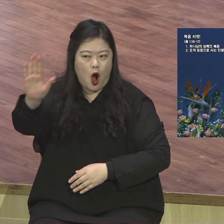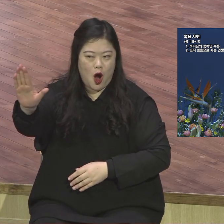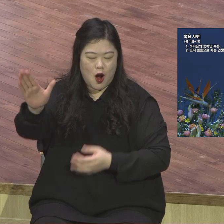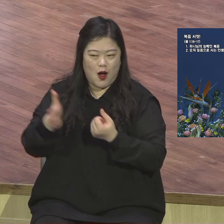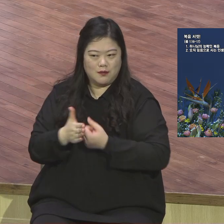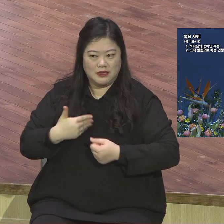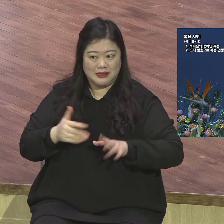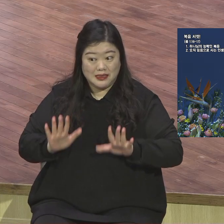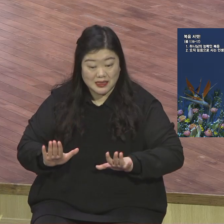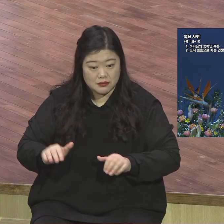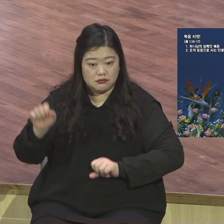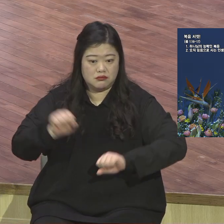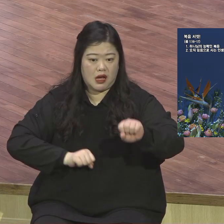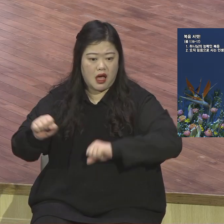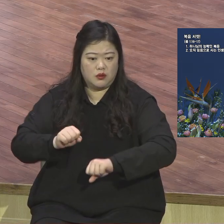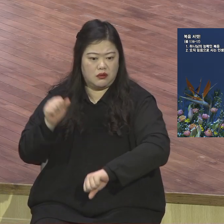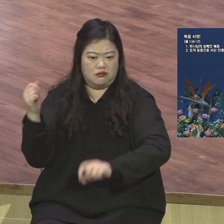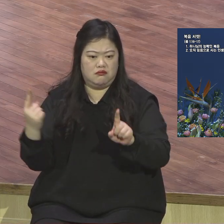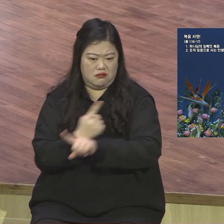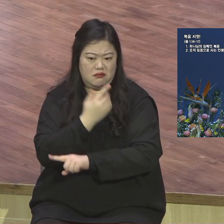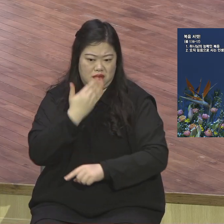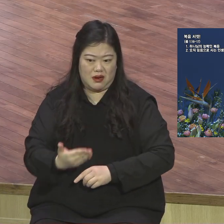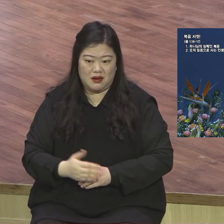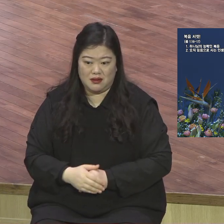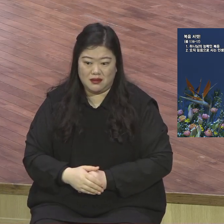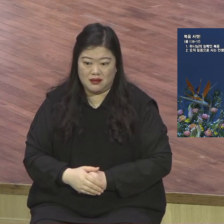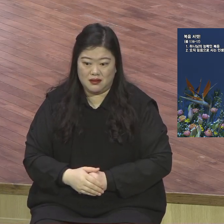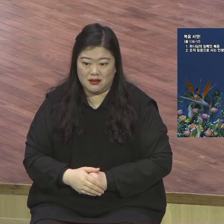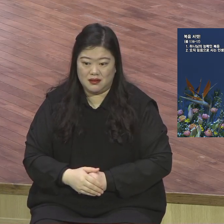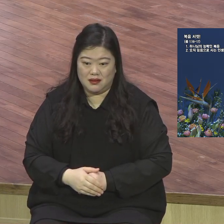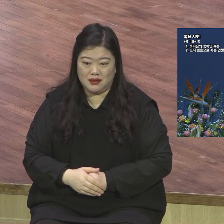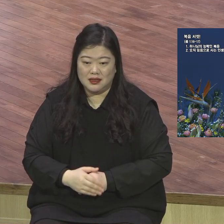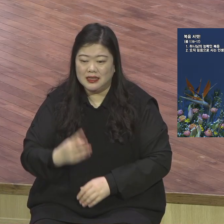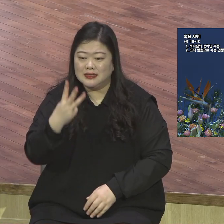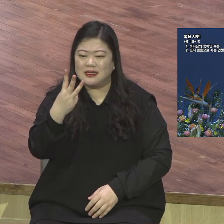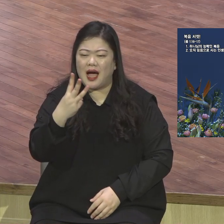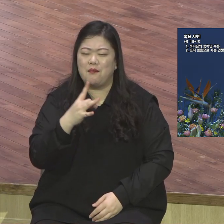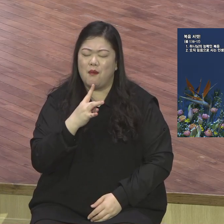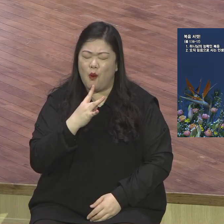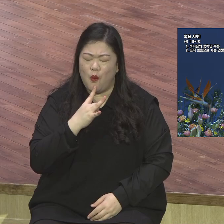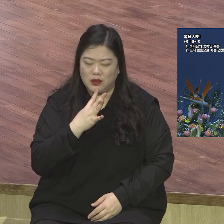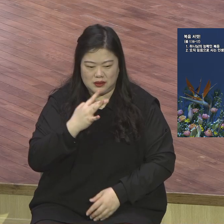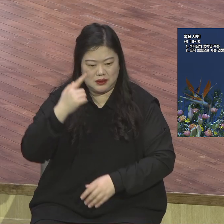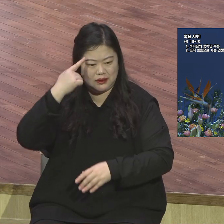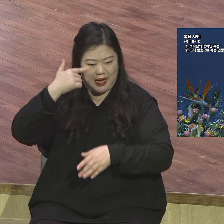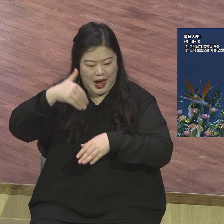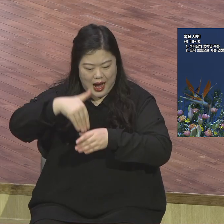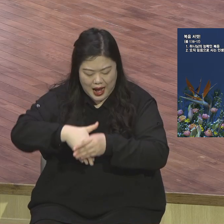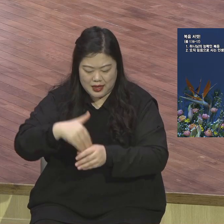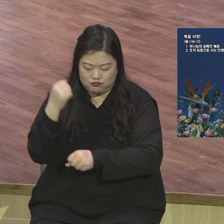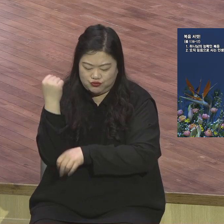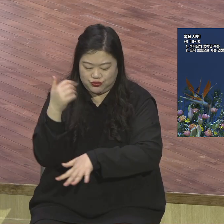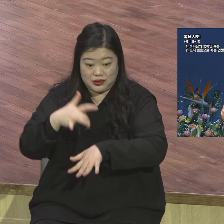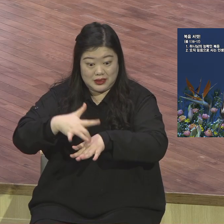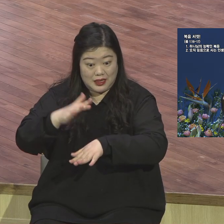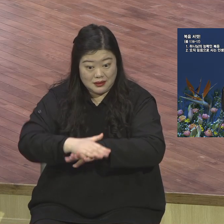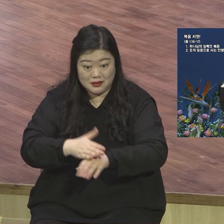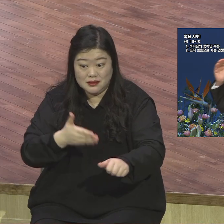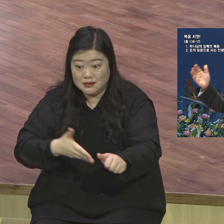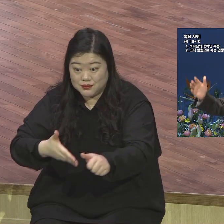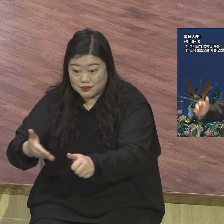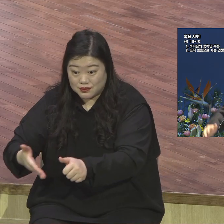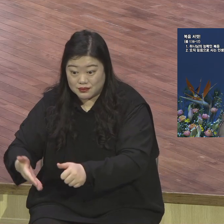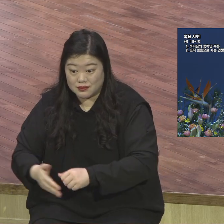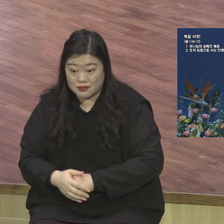삼오직의 삶, 오직 이것이 각인 뿌리체, 삼오직이 각인 뿌리체질해야 돼. 그래서